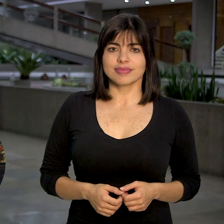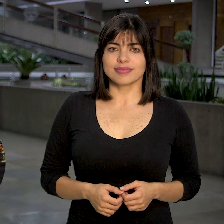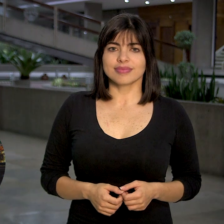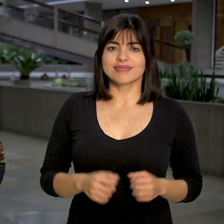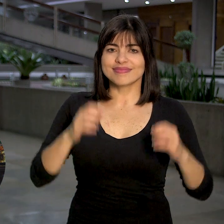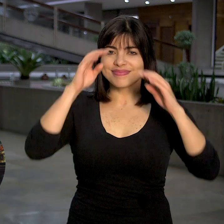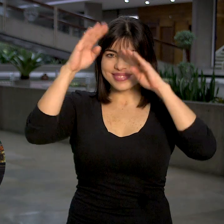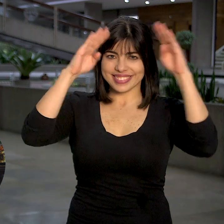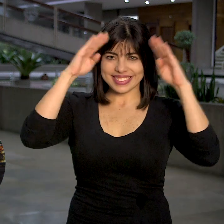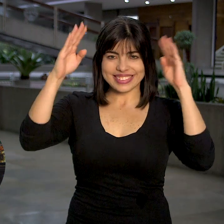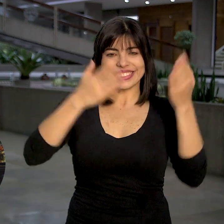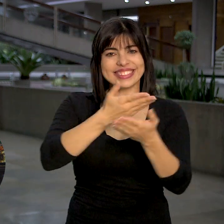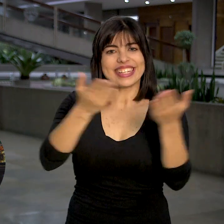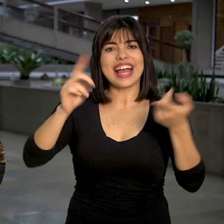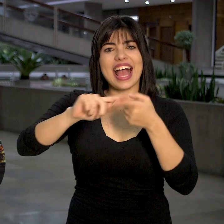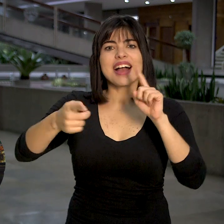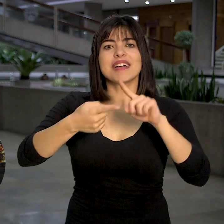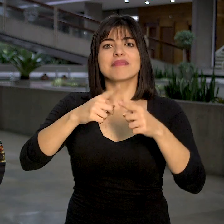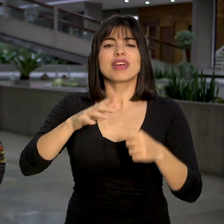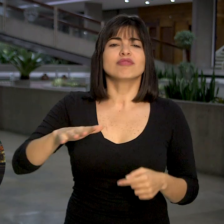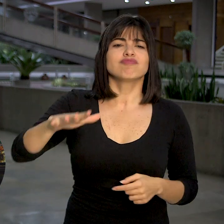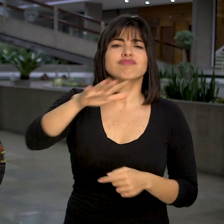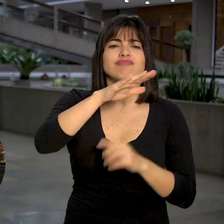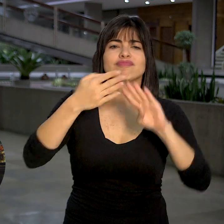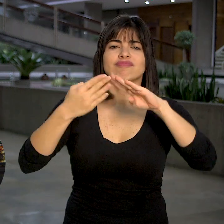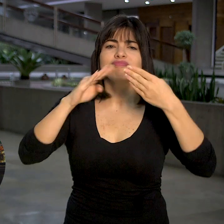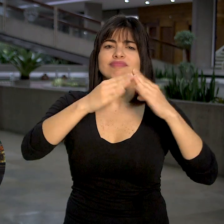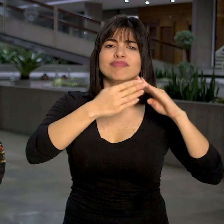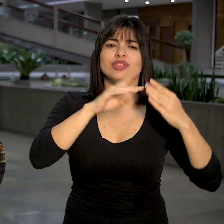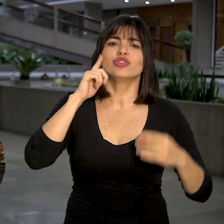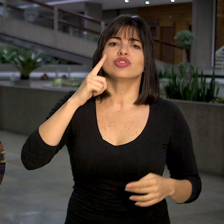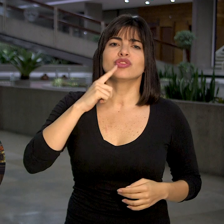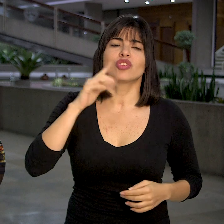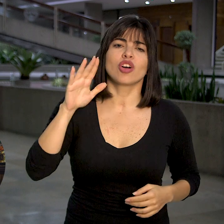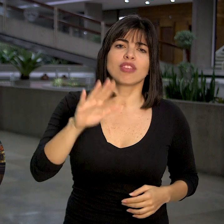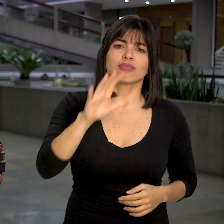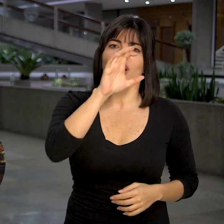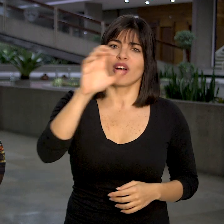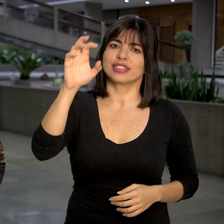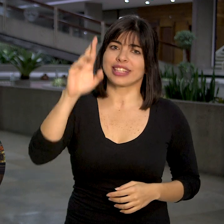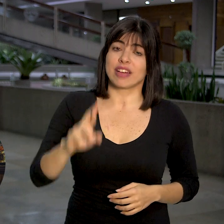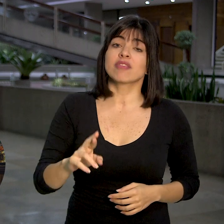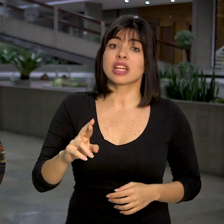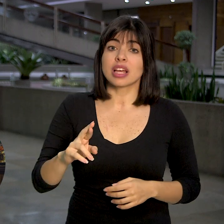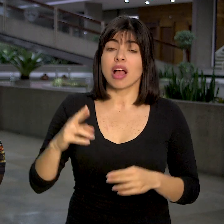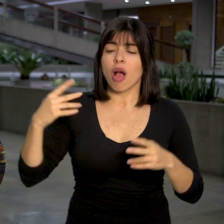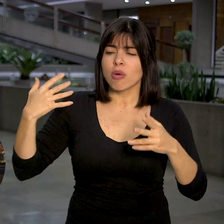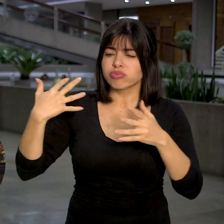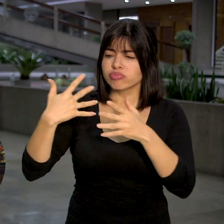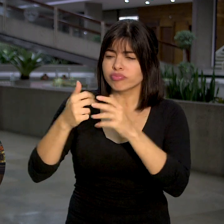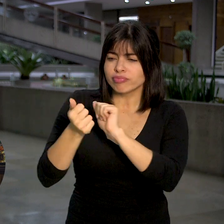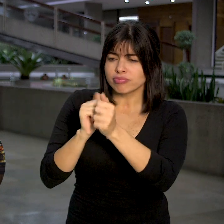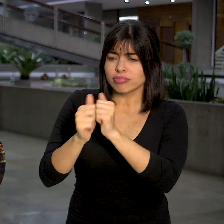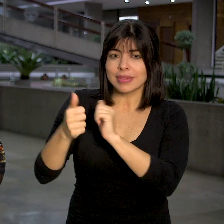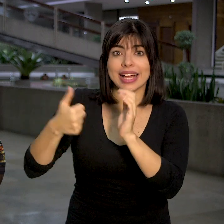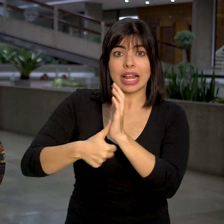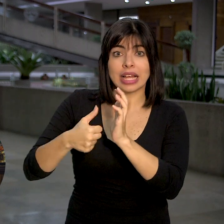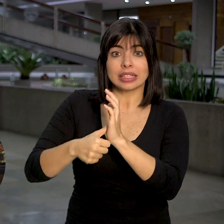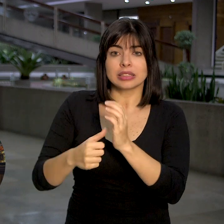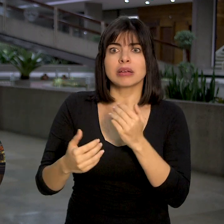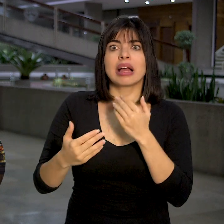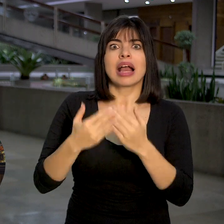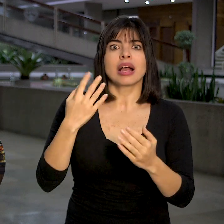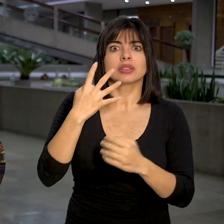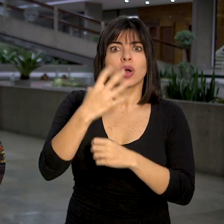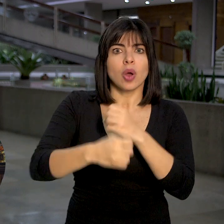Muy buenas amigas y amigos de la comunidad sorda de Costa Rica. Durante toda una campaña electoral y casi